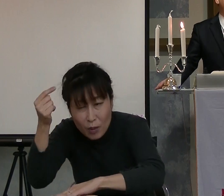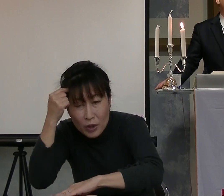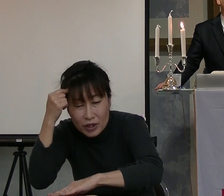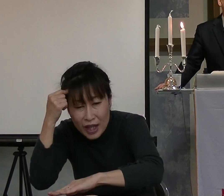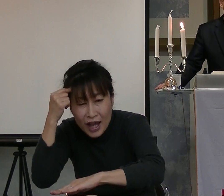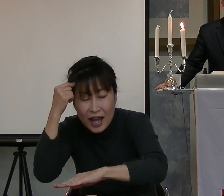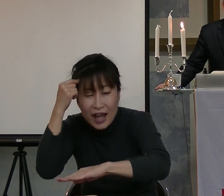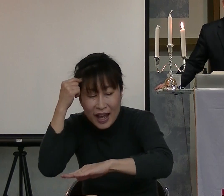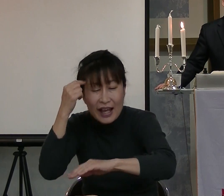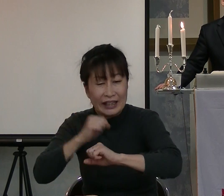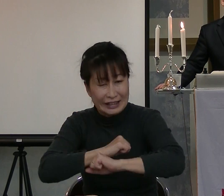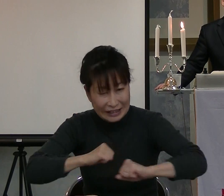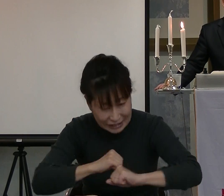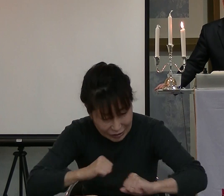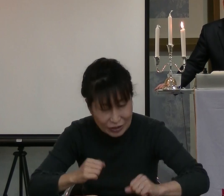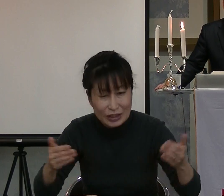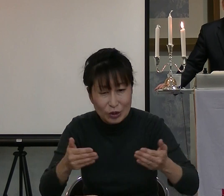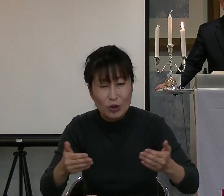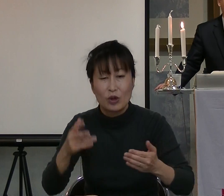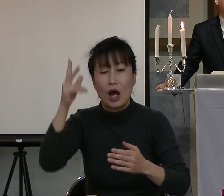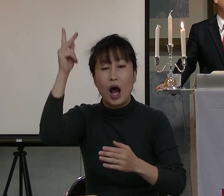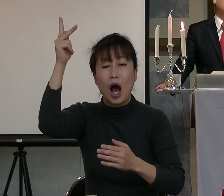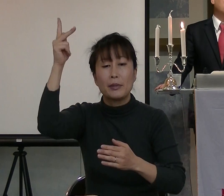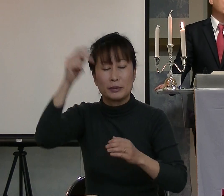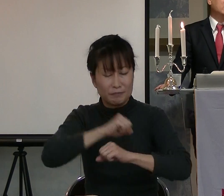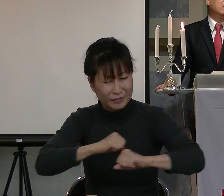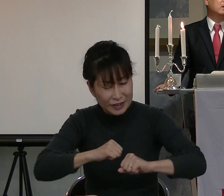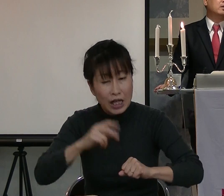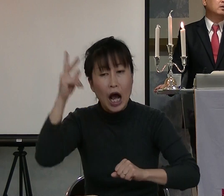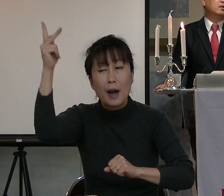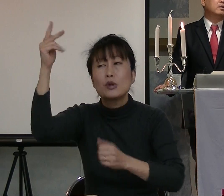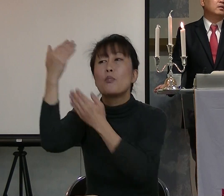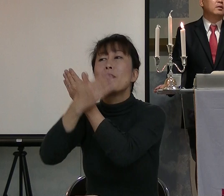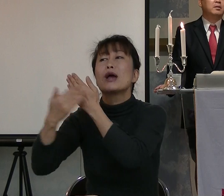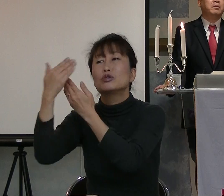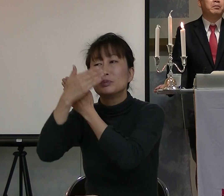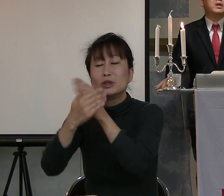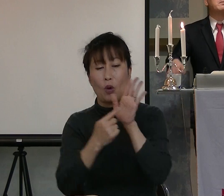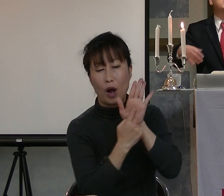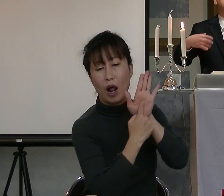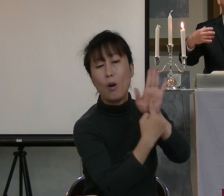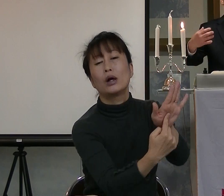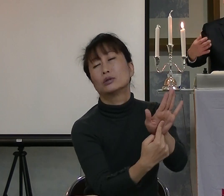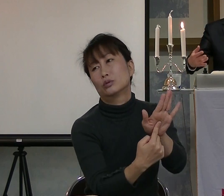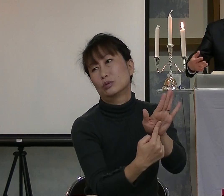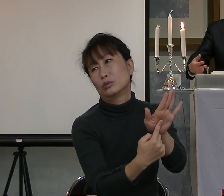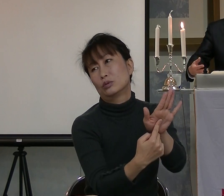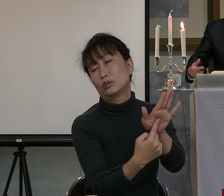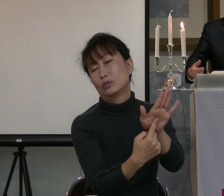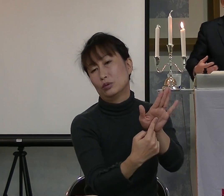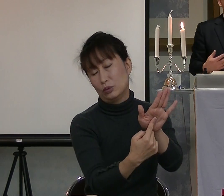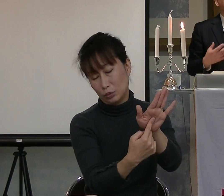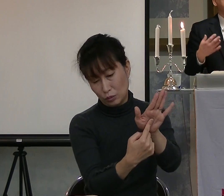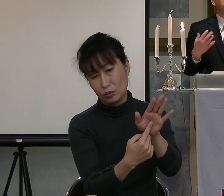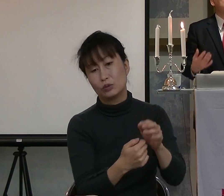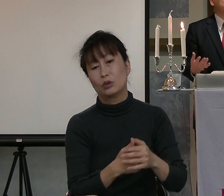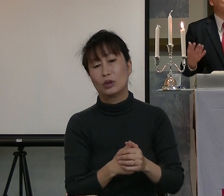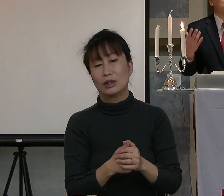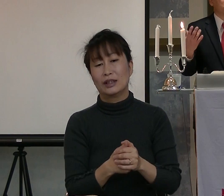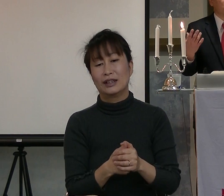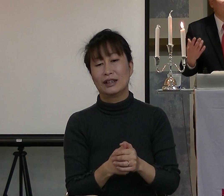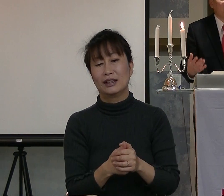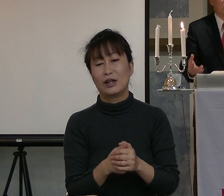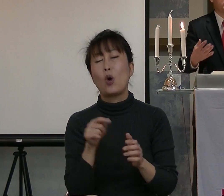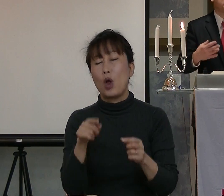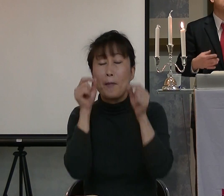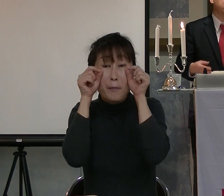を、神に栄光を表すということが目覚ましている信仰